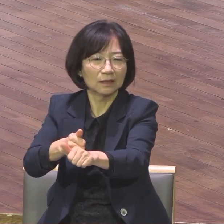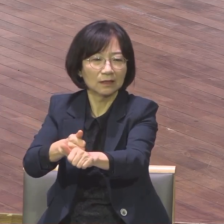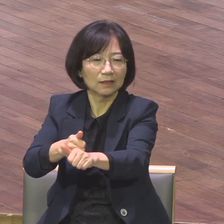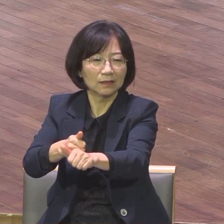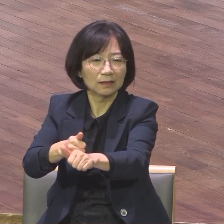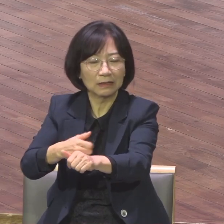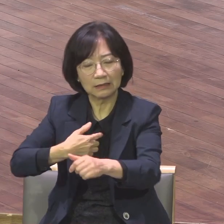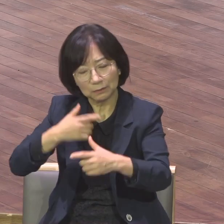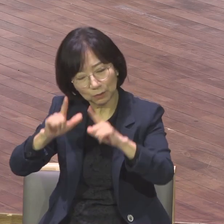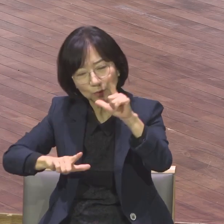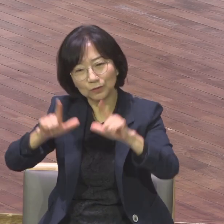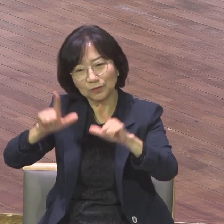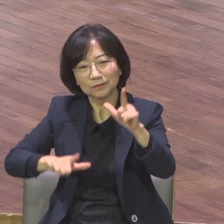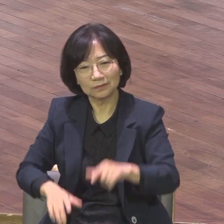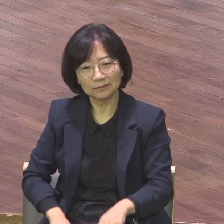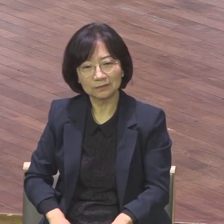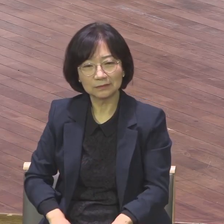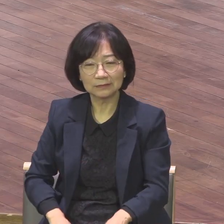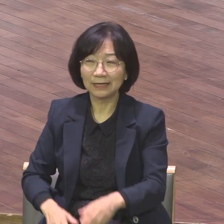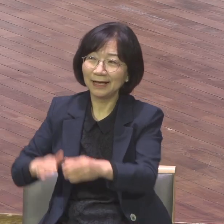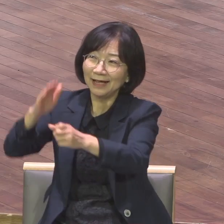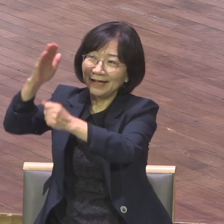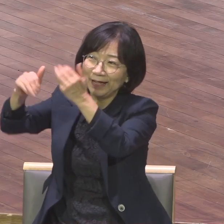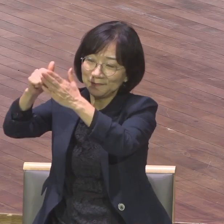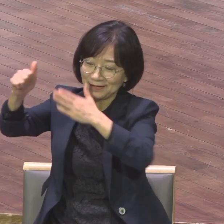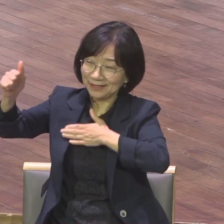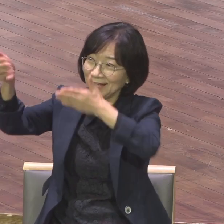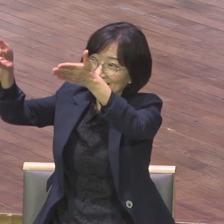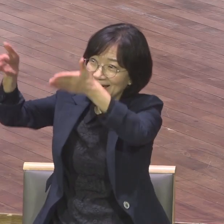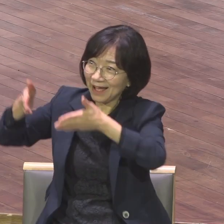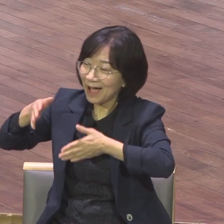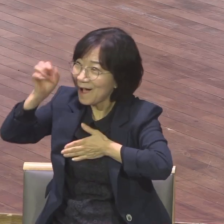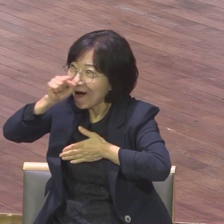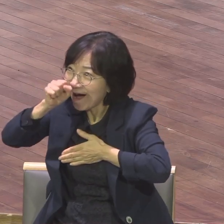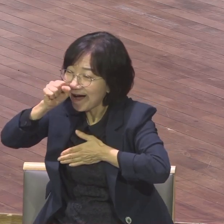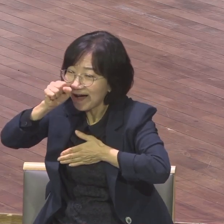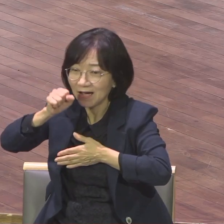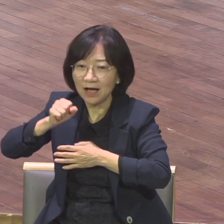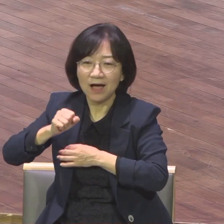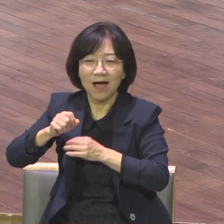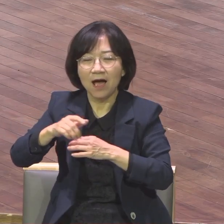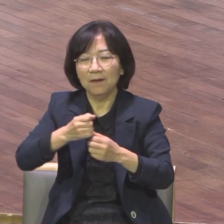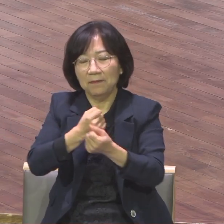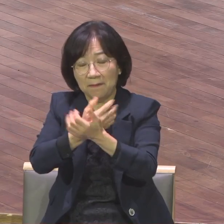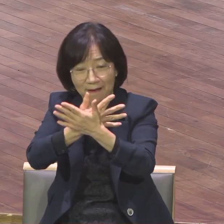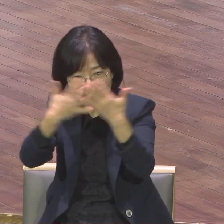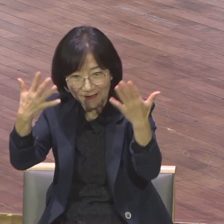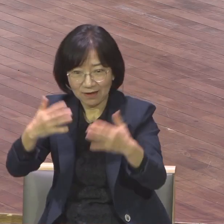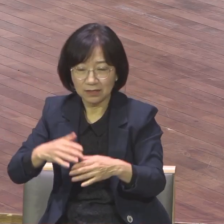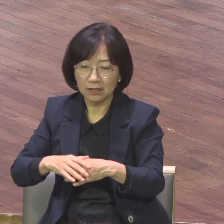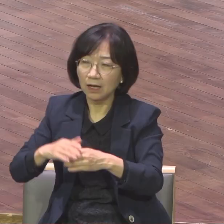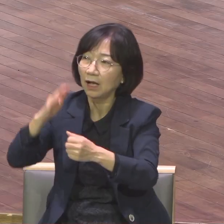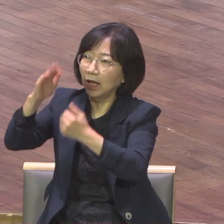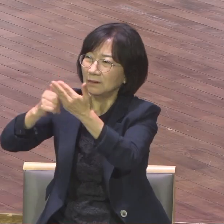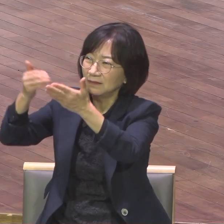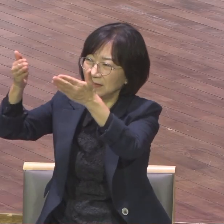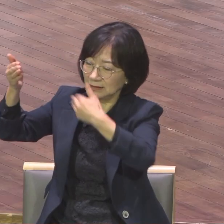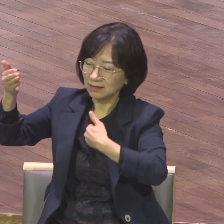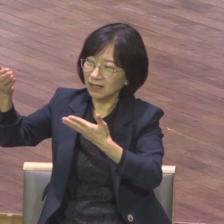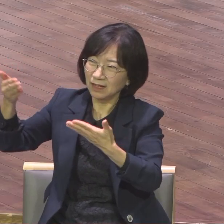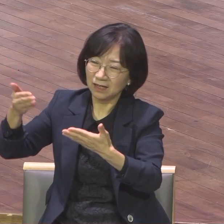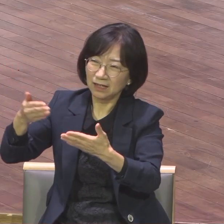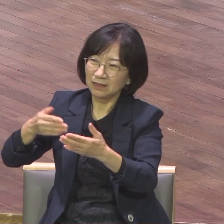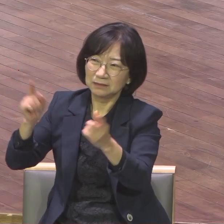결과는 나오게 돼 있어요. 그 따라서 그 상황은 달라지게 돼 있어요. 이게 믿는 자,